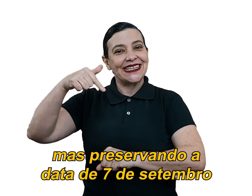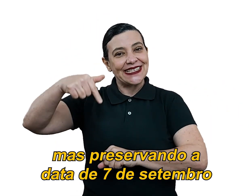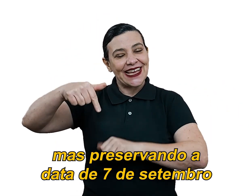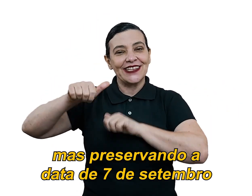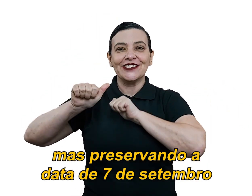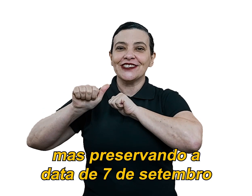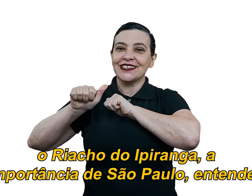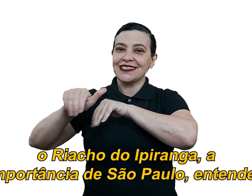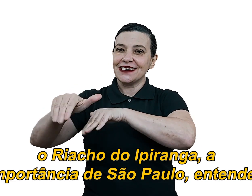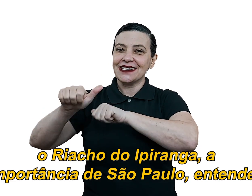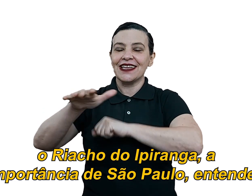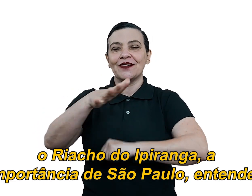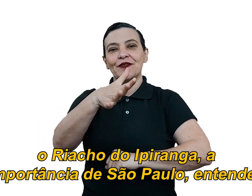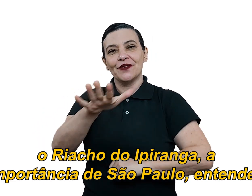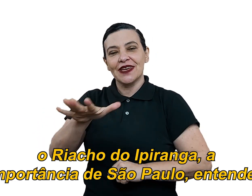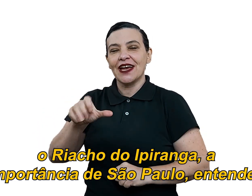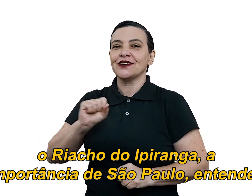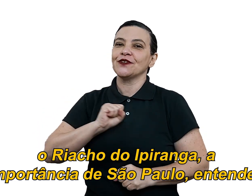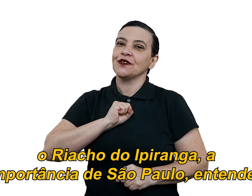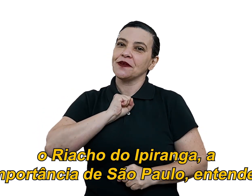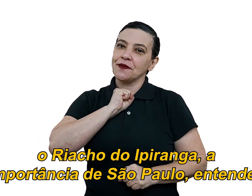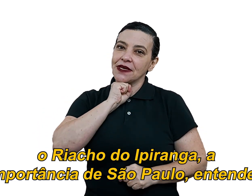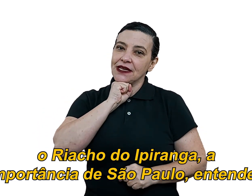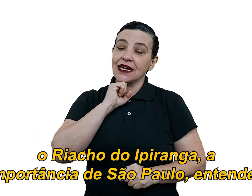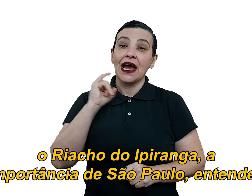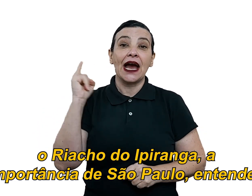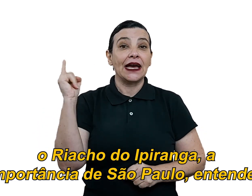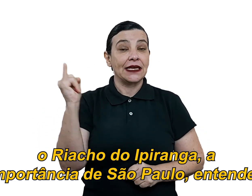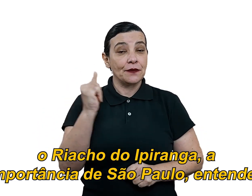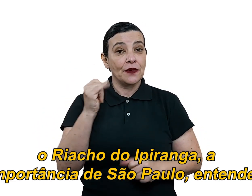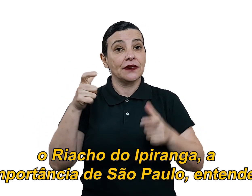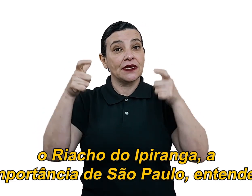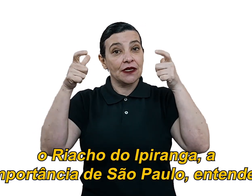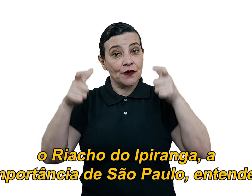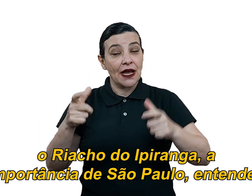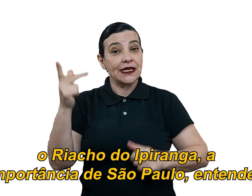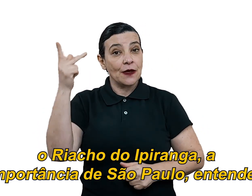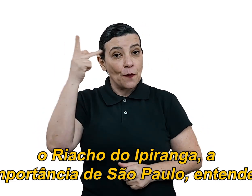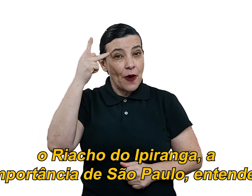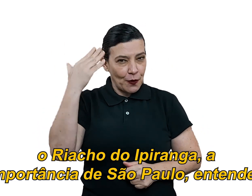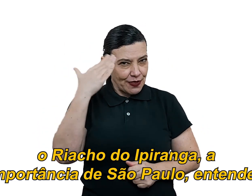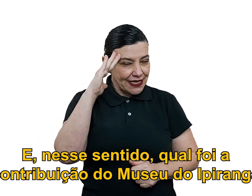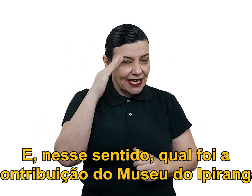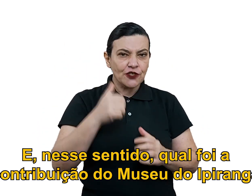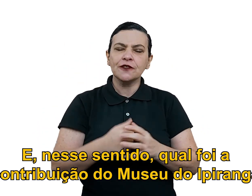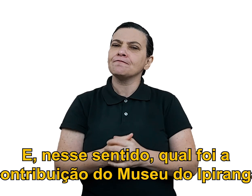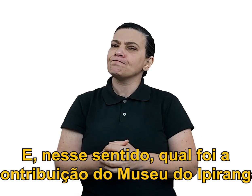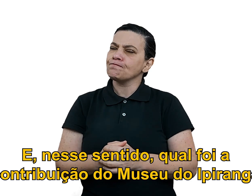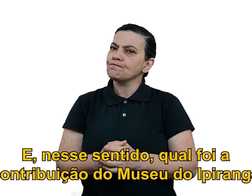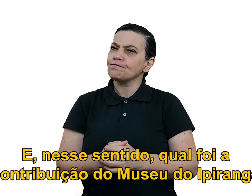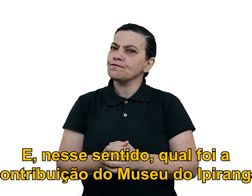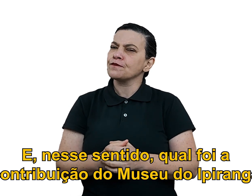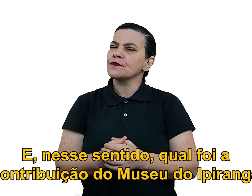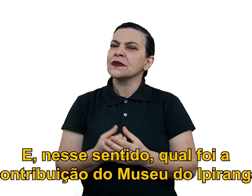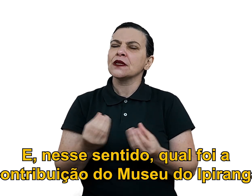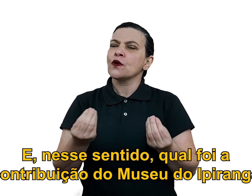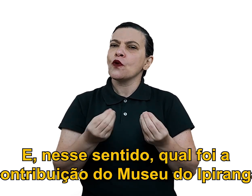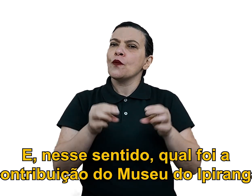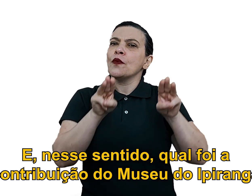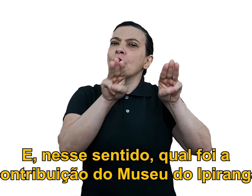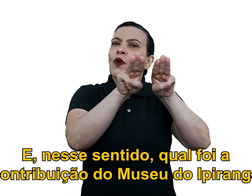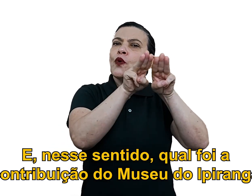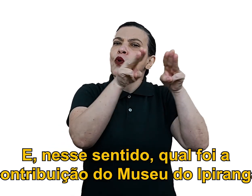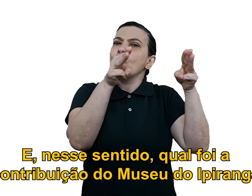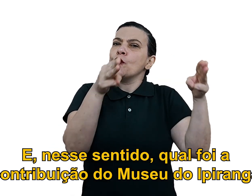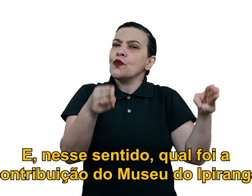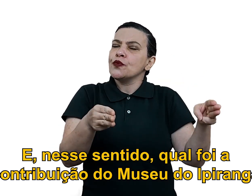7 de setembro, o Riacho do Ipiranga, a importância de São Paulo, entende? E nesse sentido, qual foi a